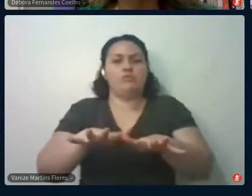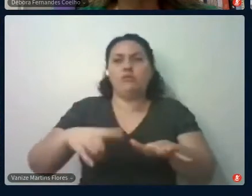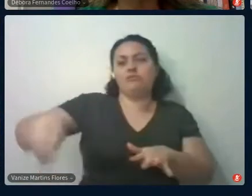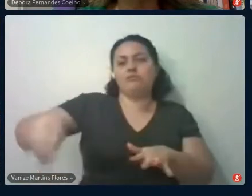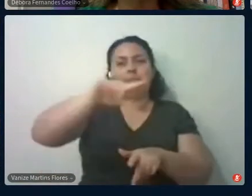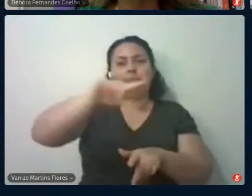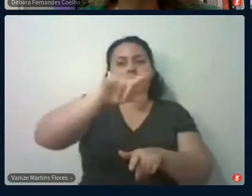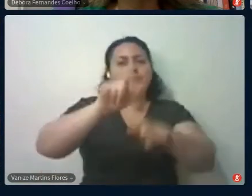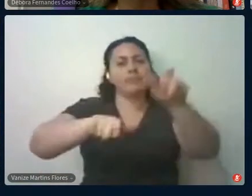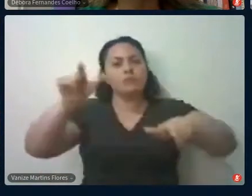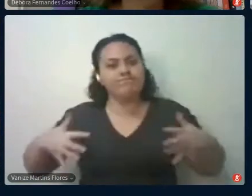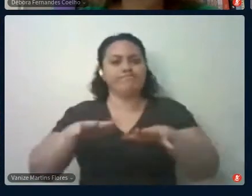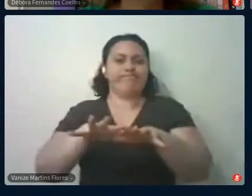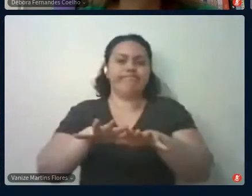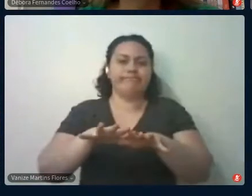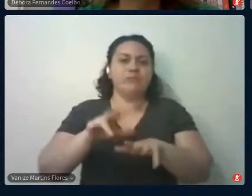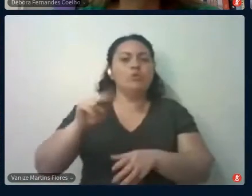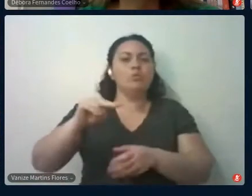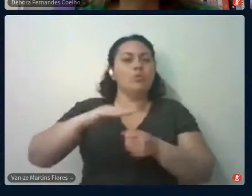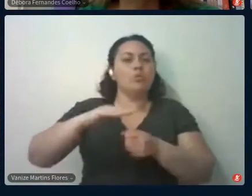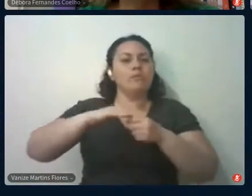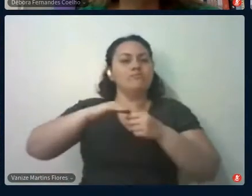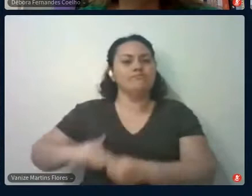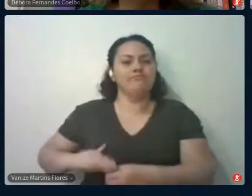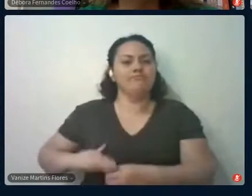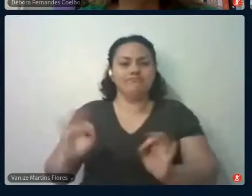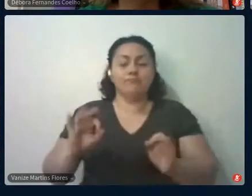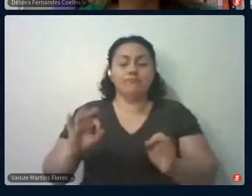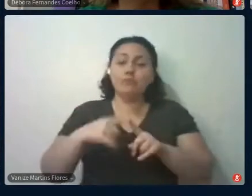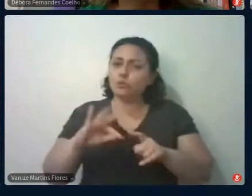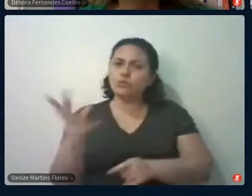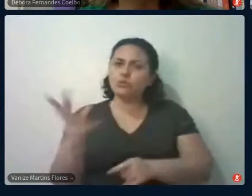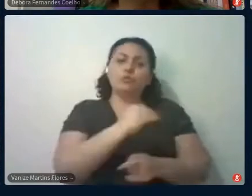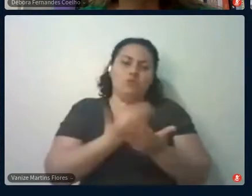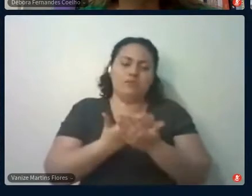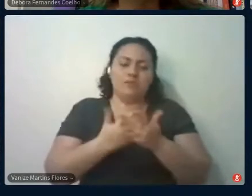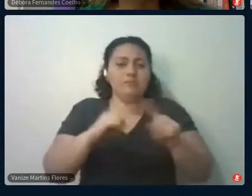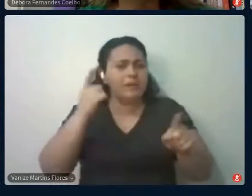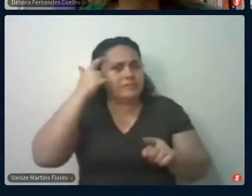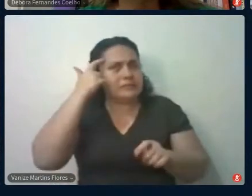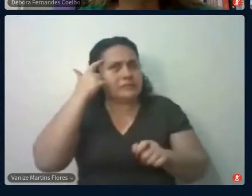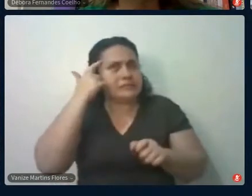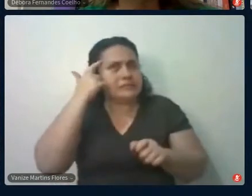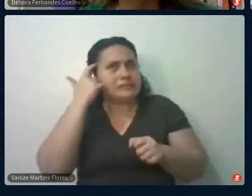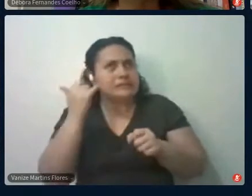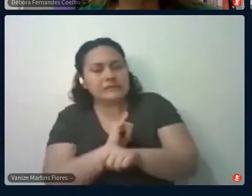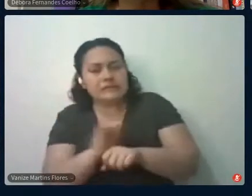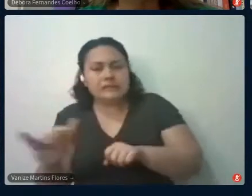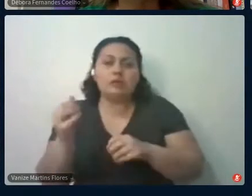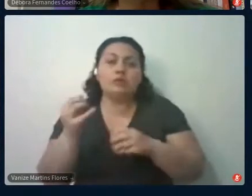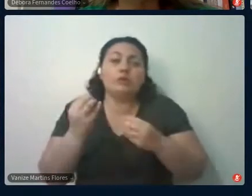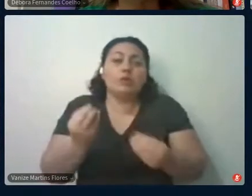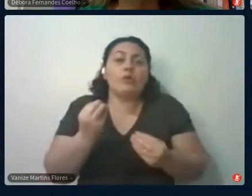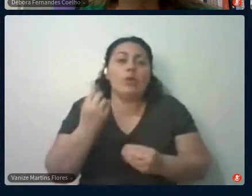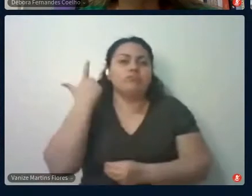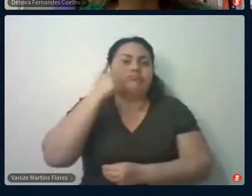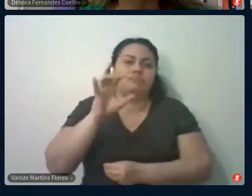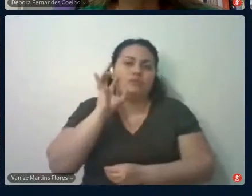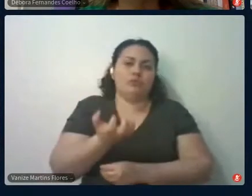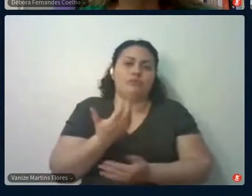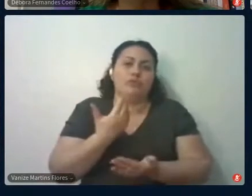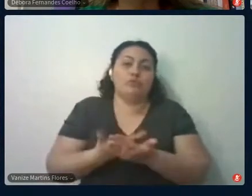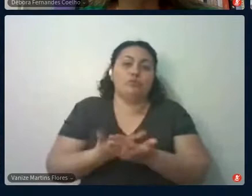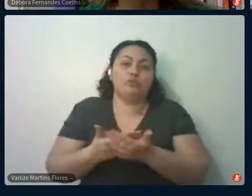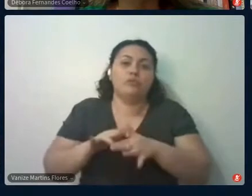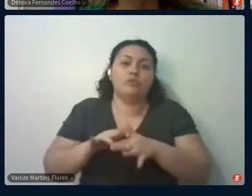acho que todo mundo quer estudar, e como que a gente pode fazer para que todo mundo possa ir junto, né? Eu acho que nisso a professora Alessandra vai poder